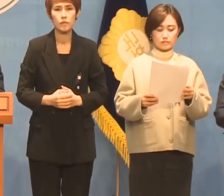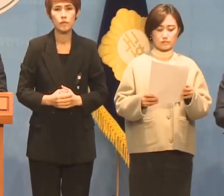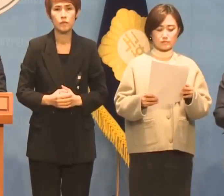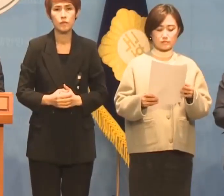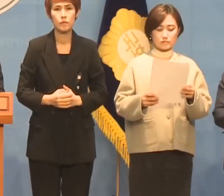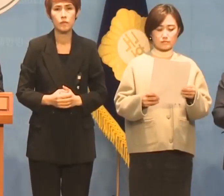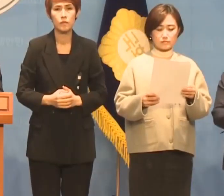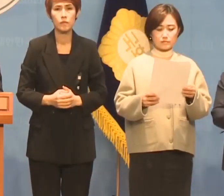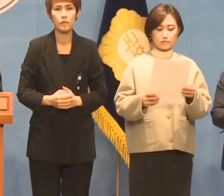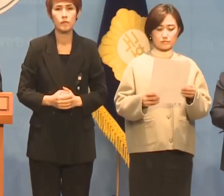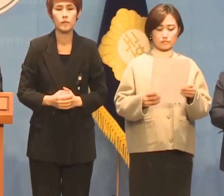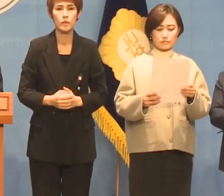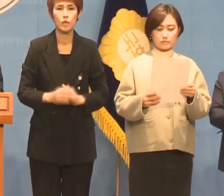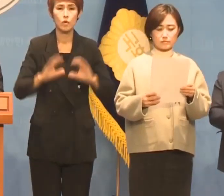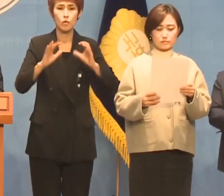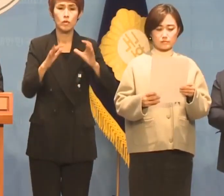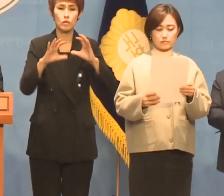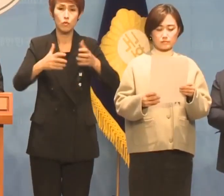지난